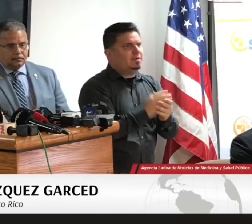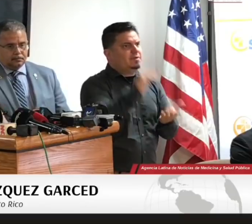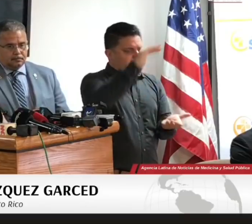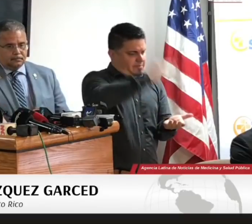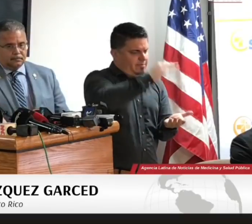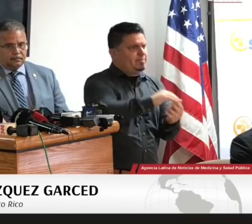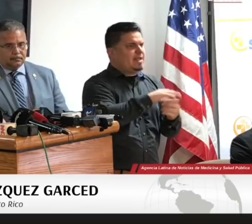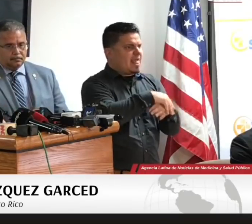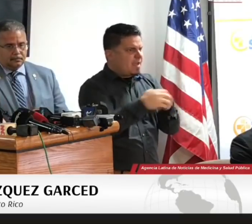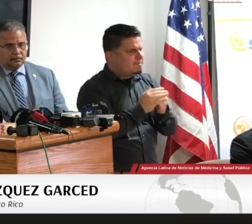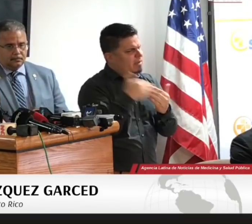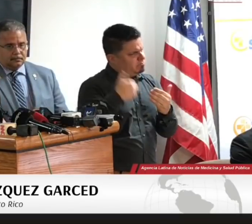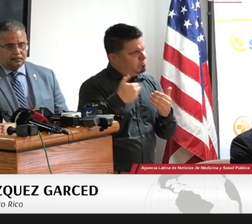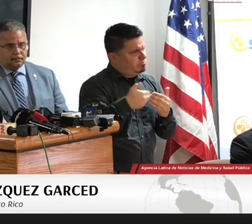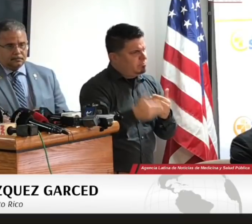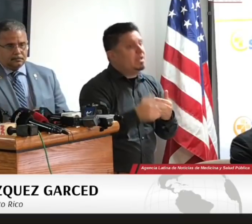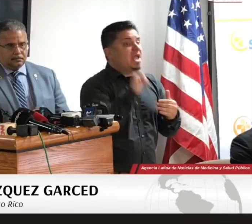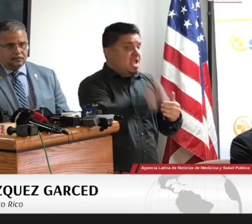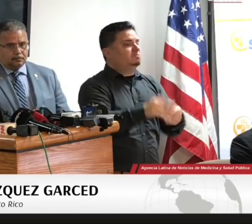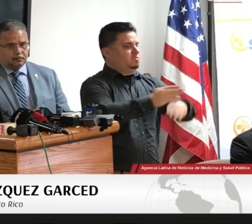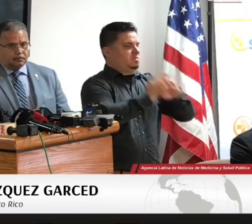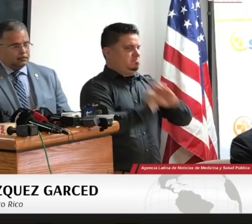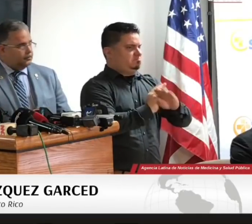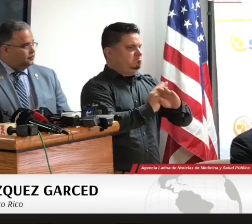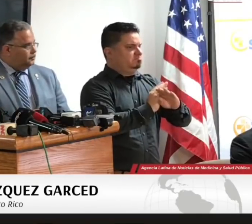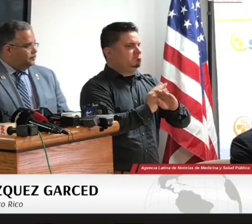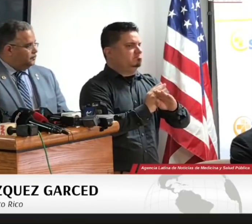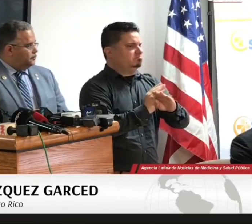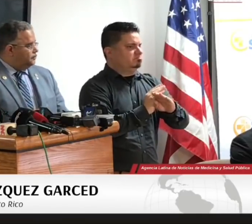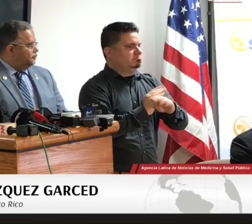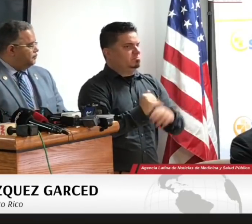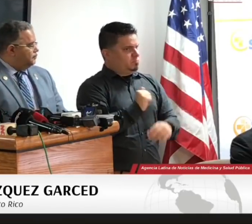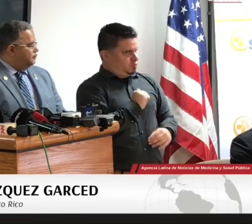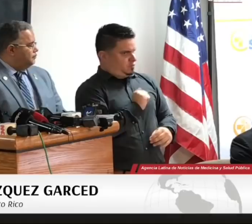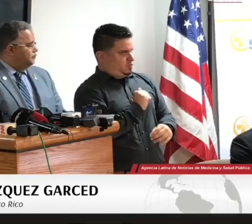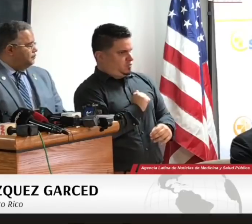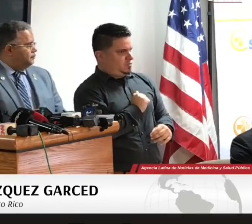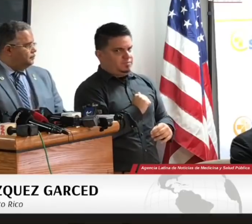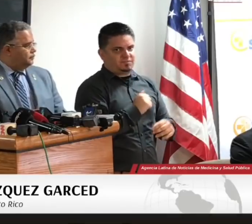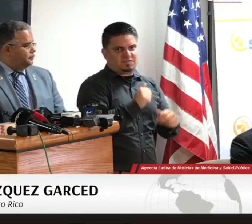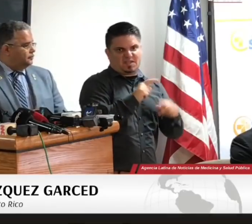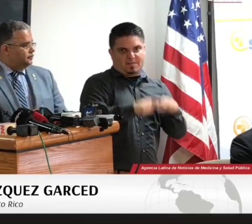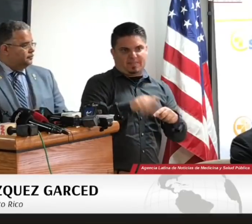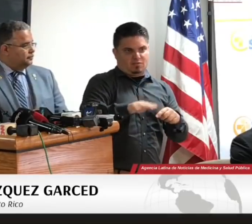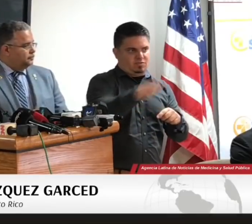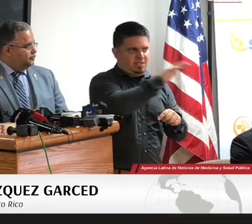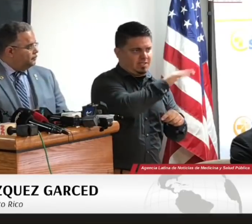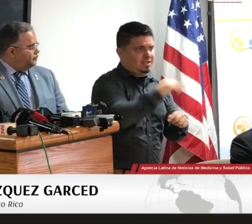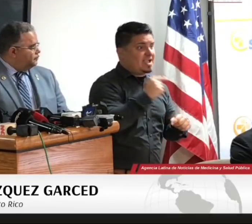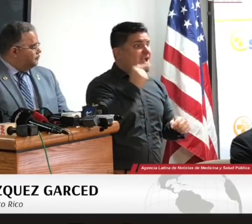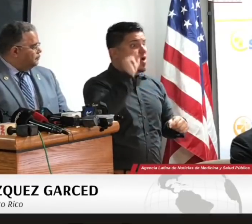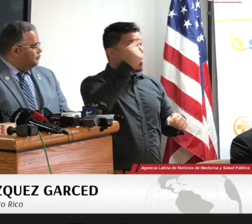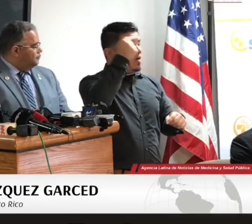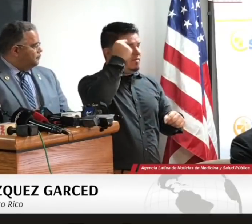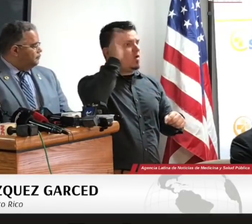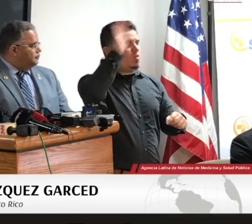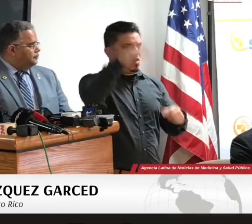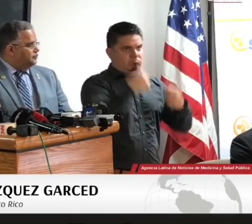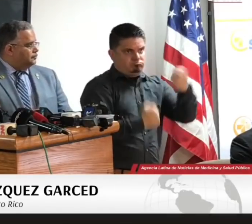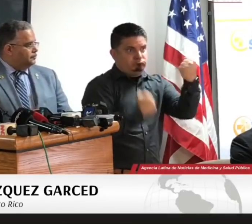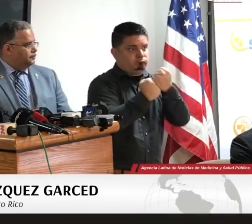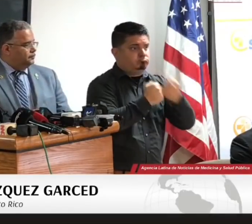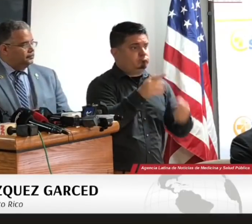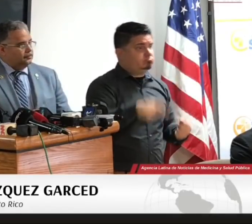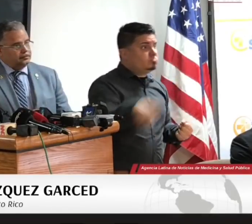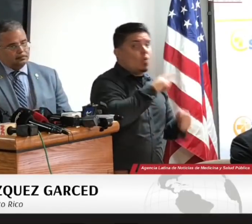Nosotros mismos nos tenemos que proteger. Depende de nosotros mismos. Así que el gobierno interviene cuando ya hay un síntoma.